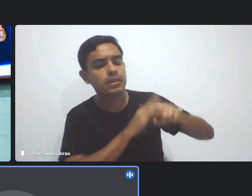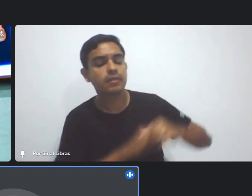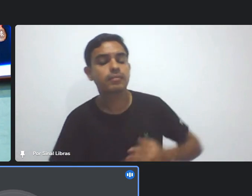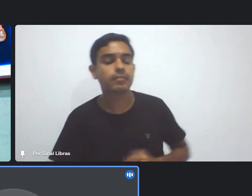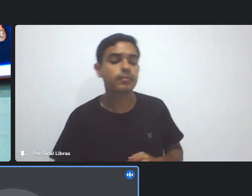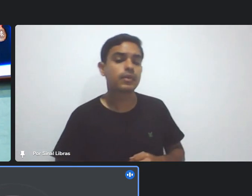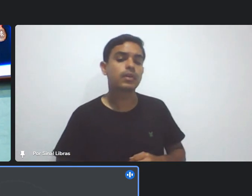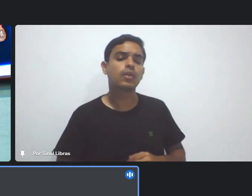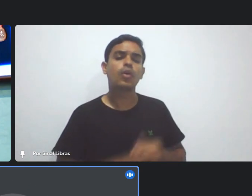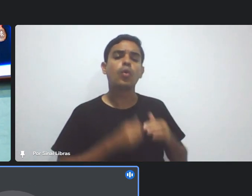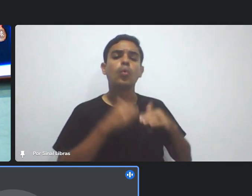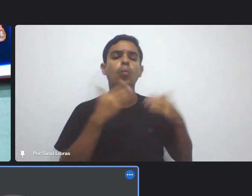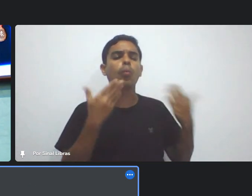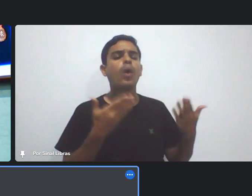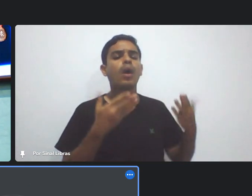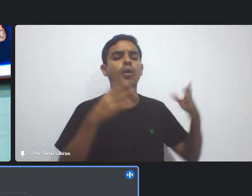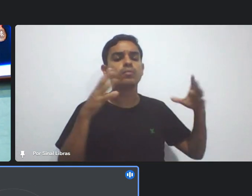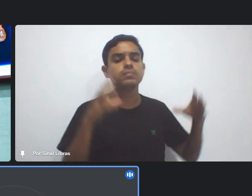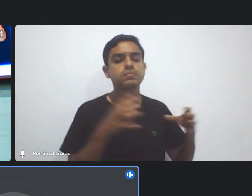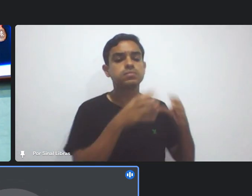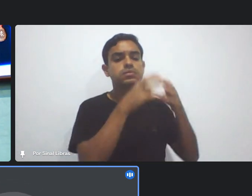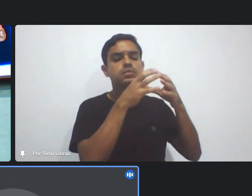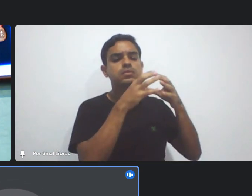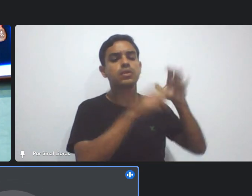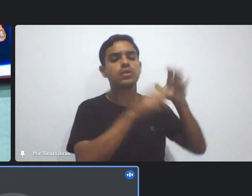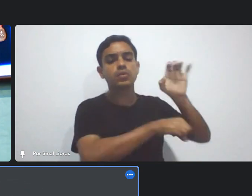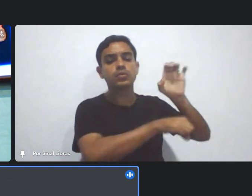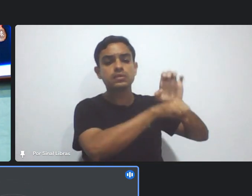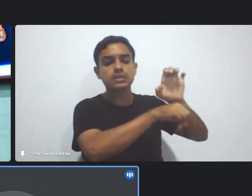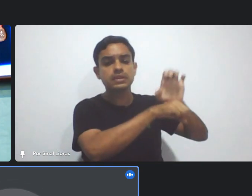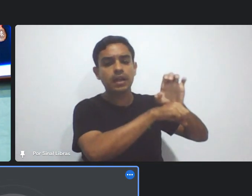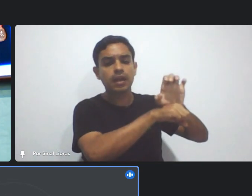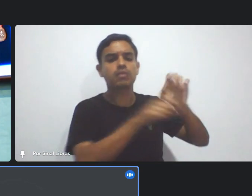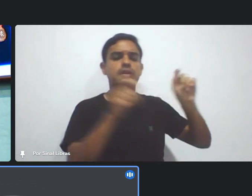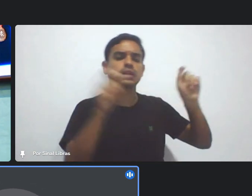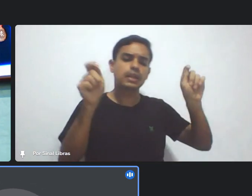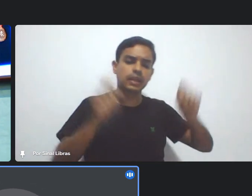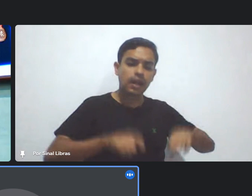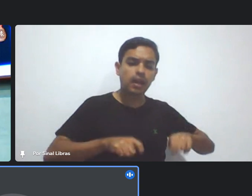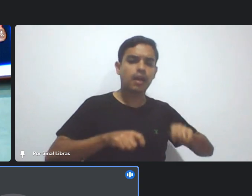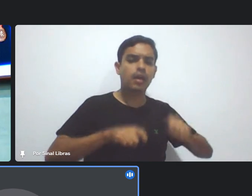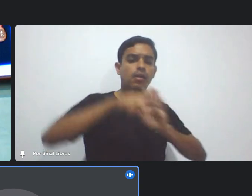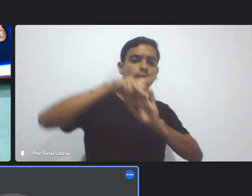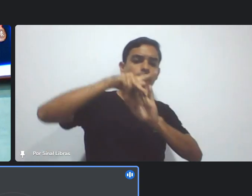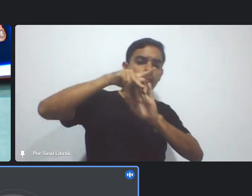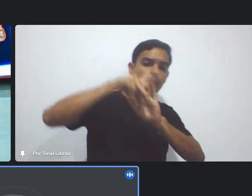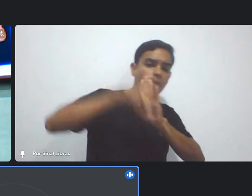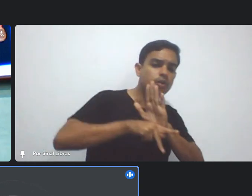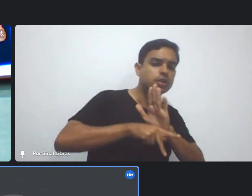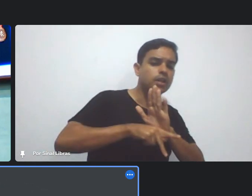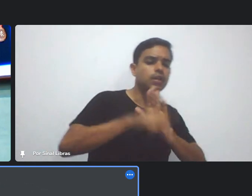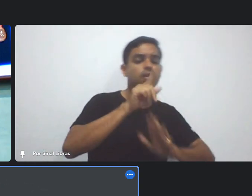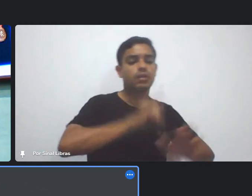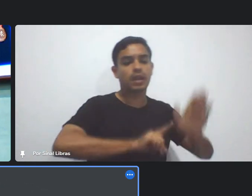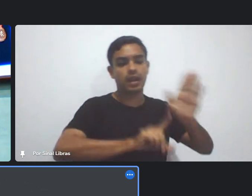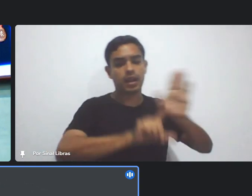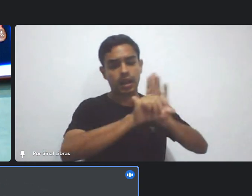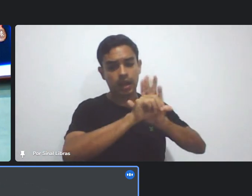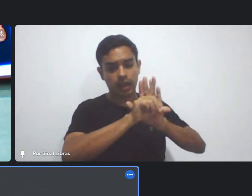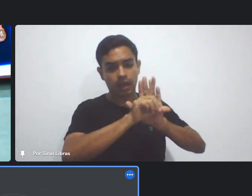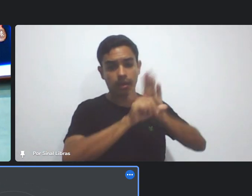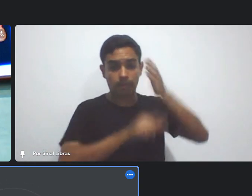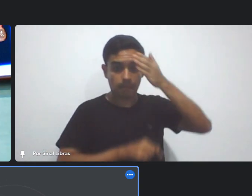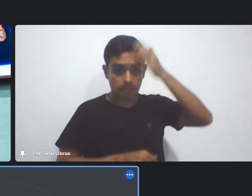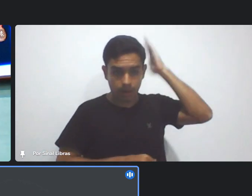órgão do Estado pode entrar nesses projetos da Lei Paulo Gustavo,